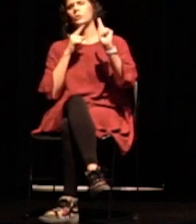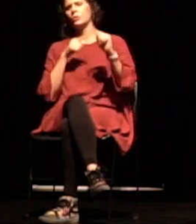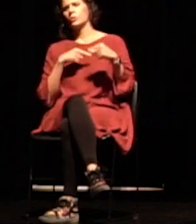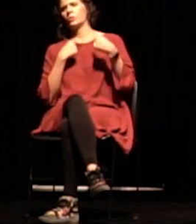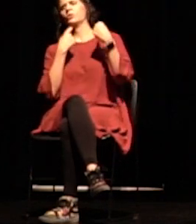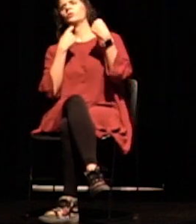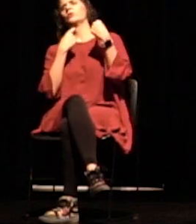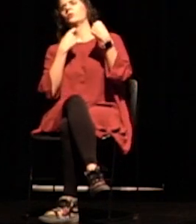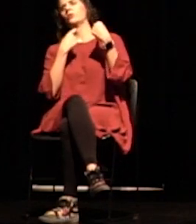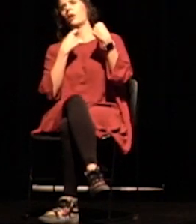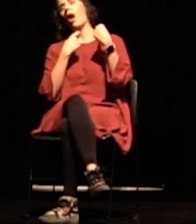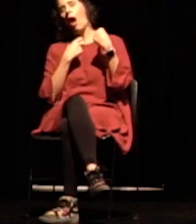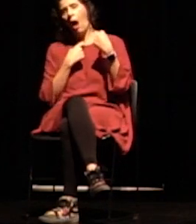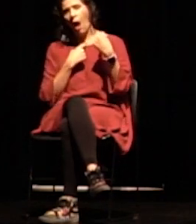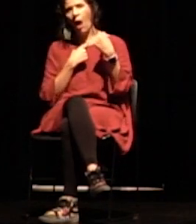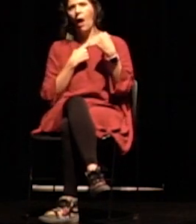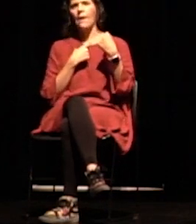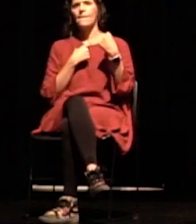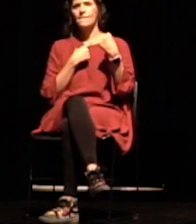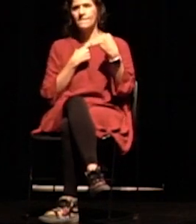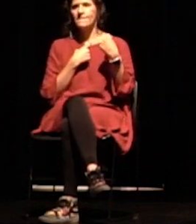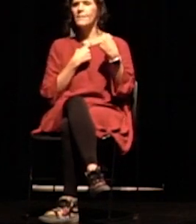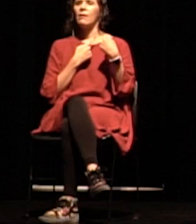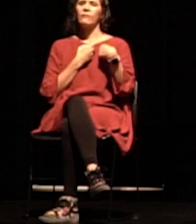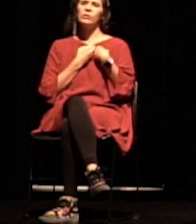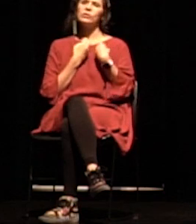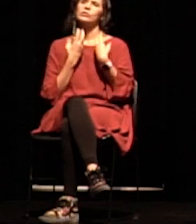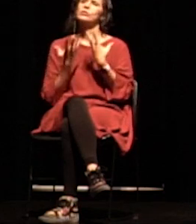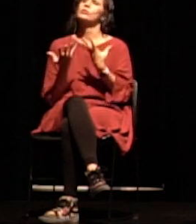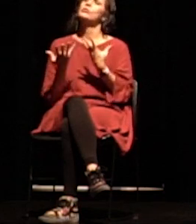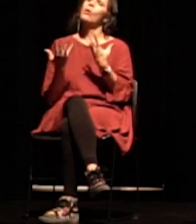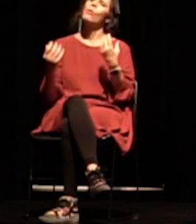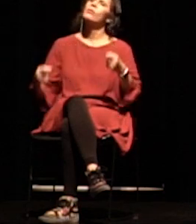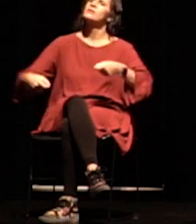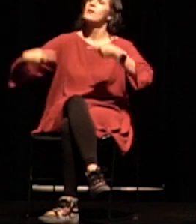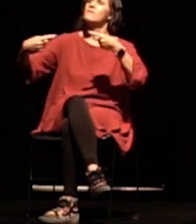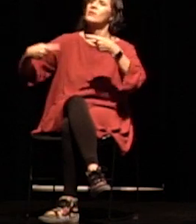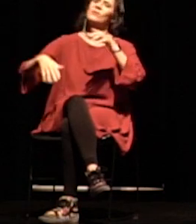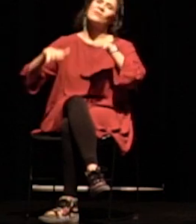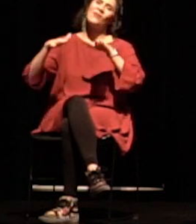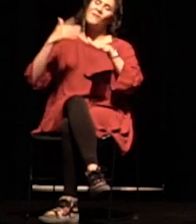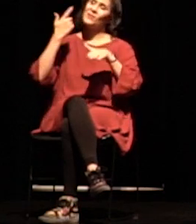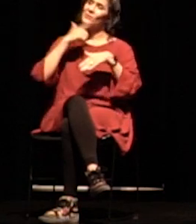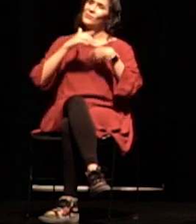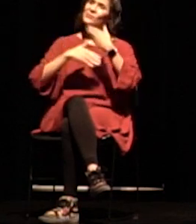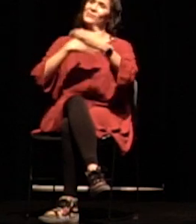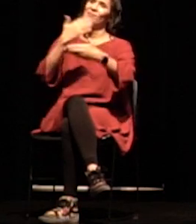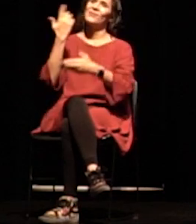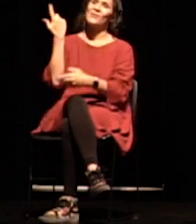desde então, foi jogado o desafio, quem sabe chegaremos lá